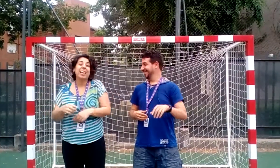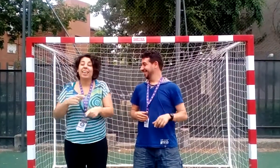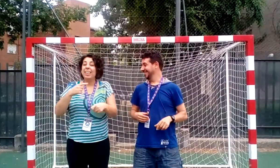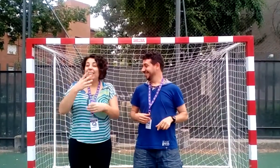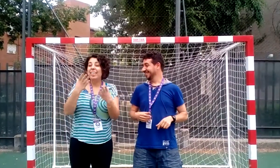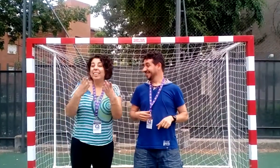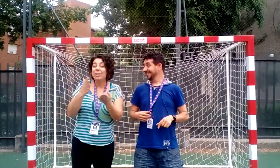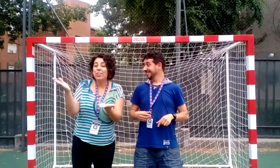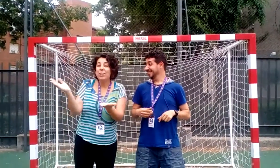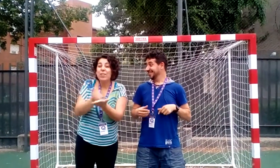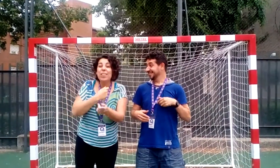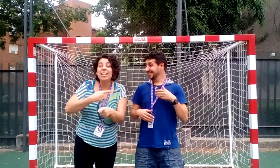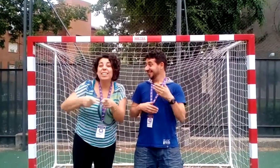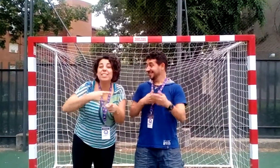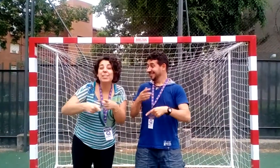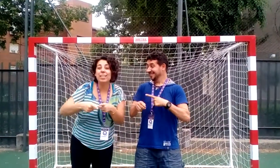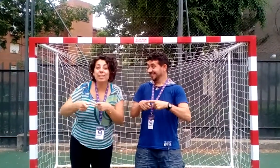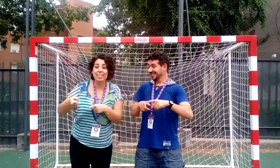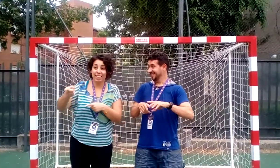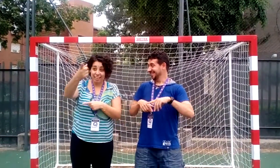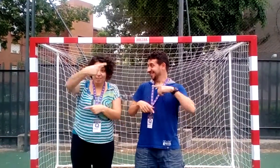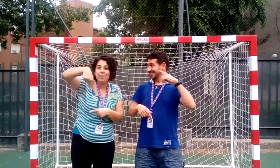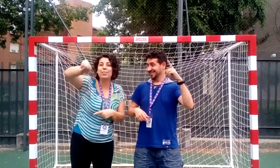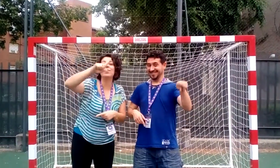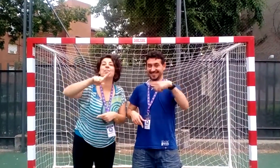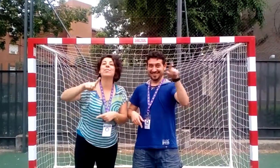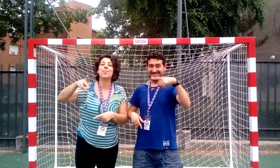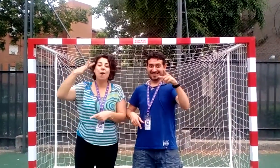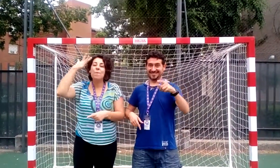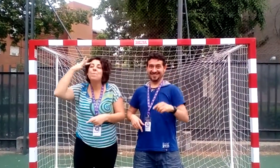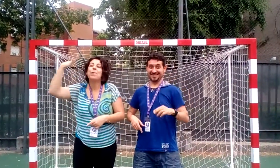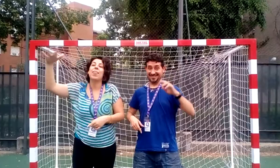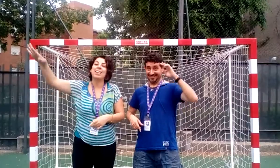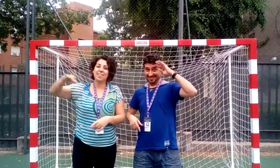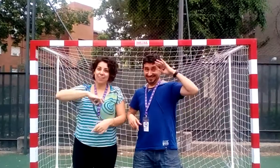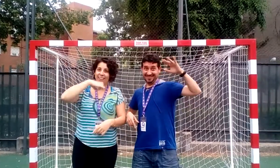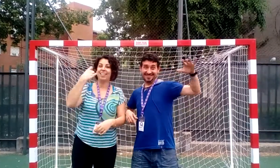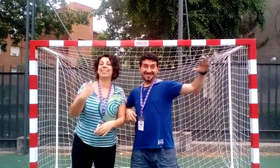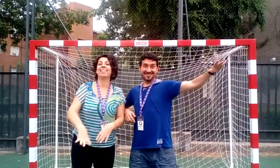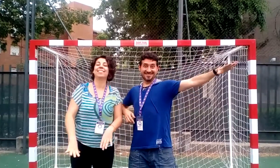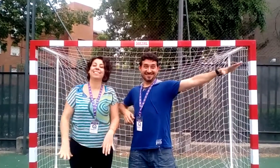Y todas las cosas que vosotros podáis imaginar.